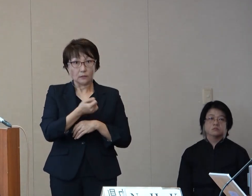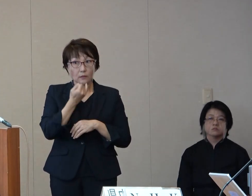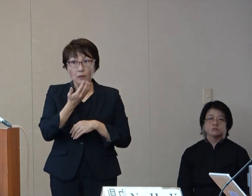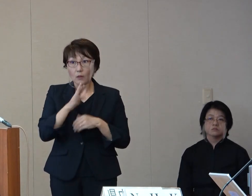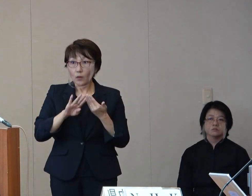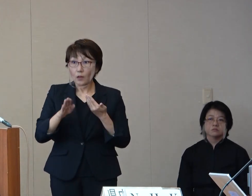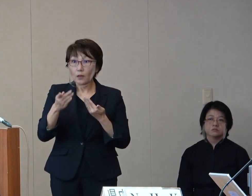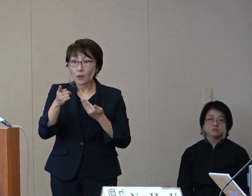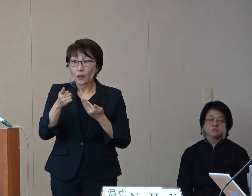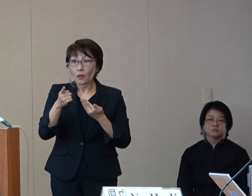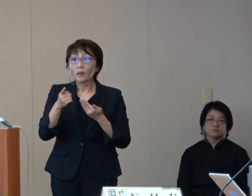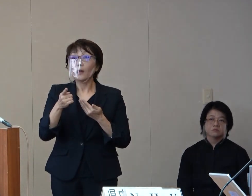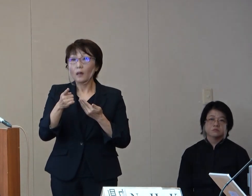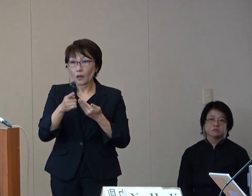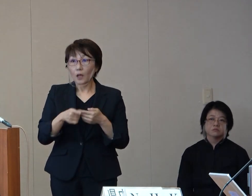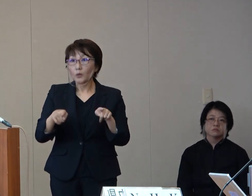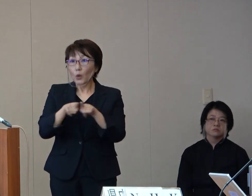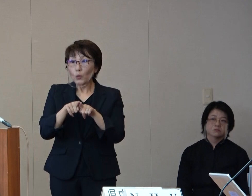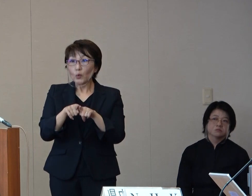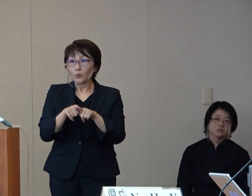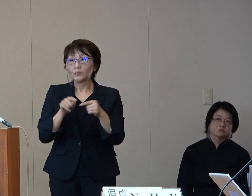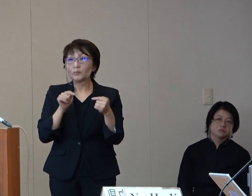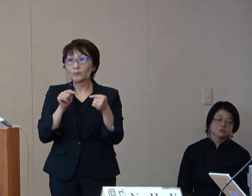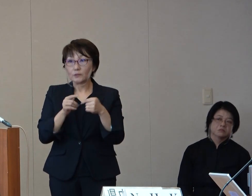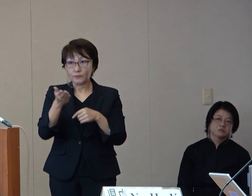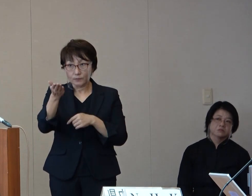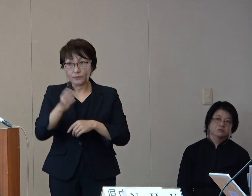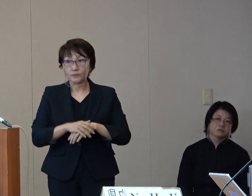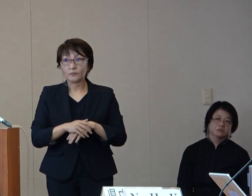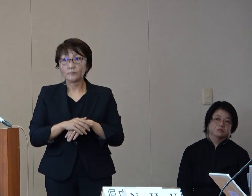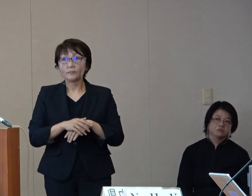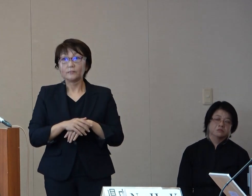オーガニックご存知今思います